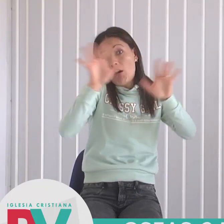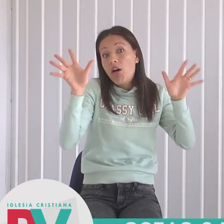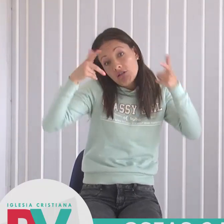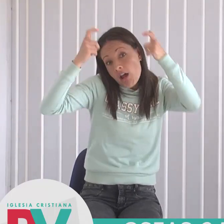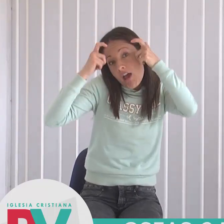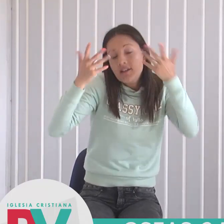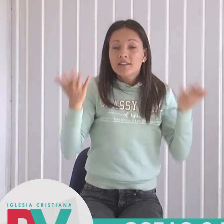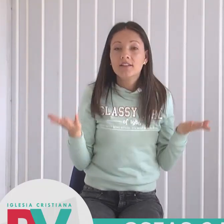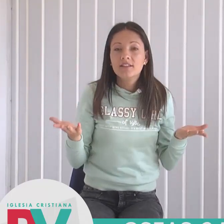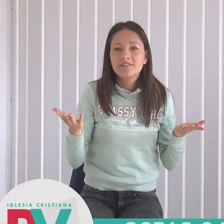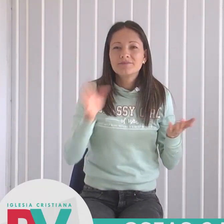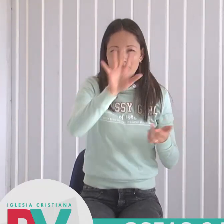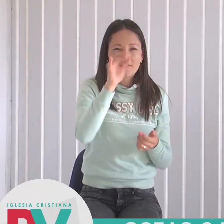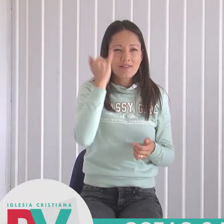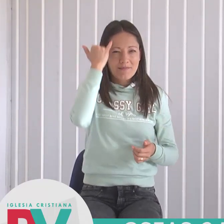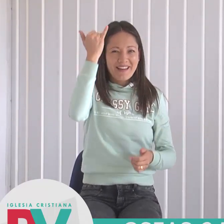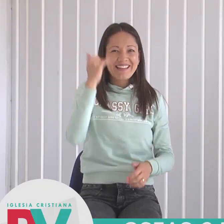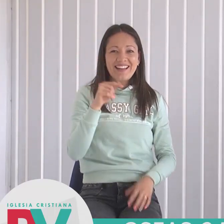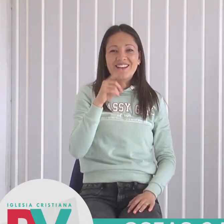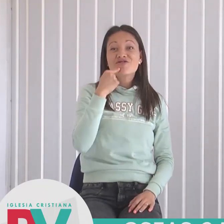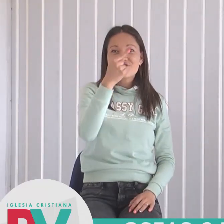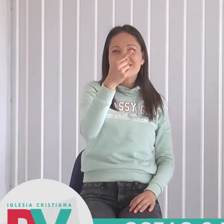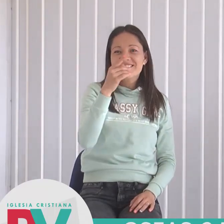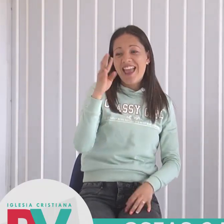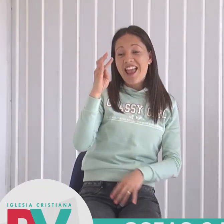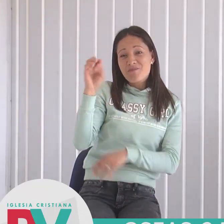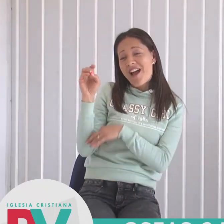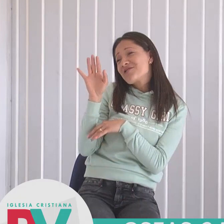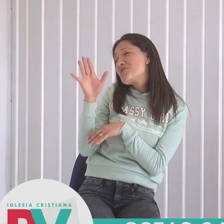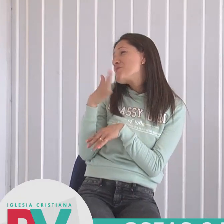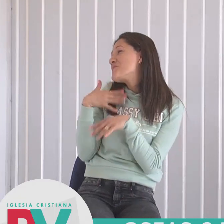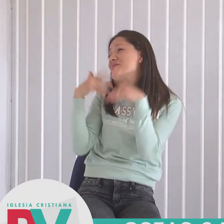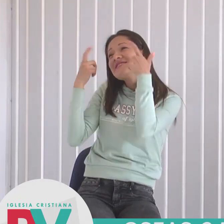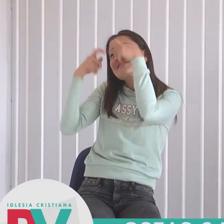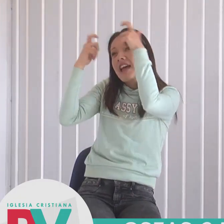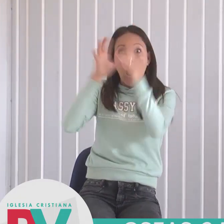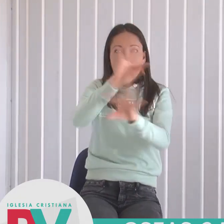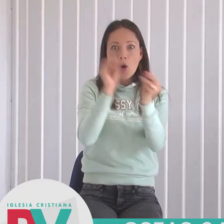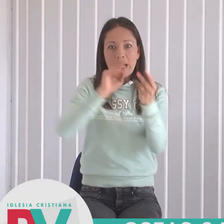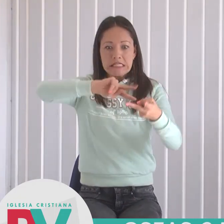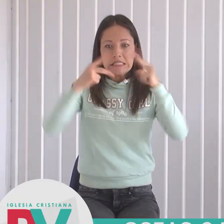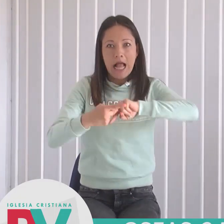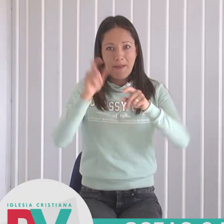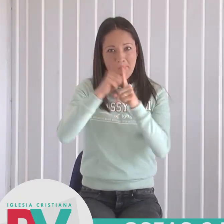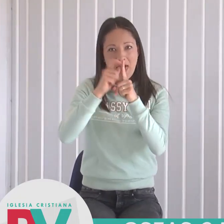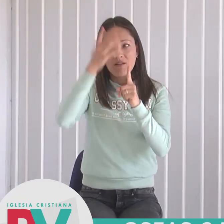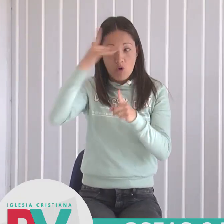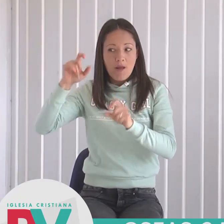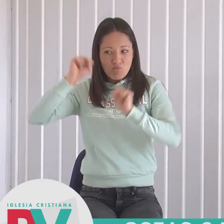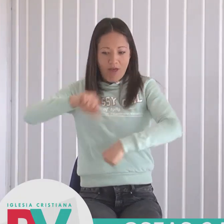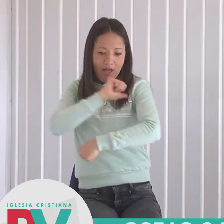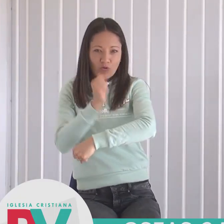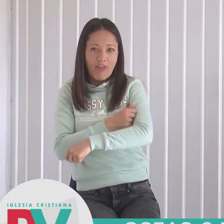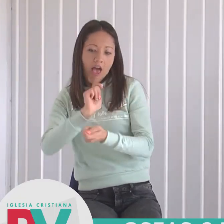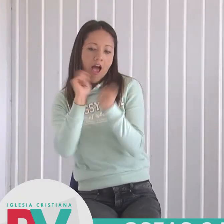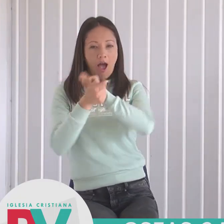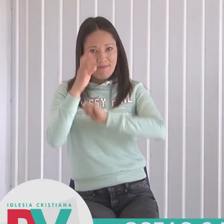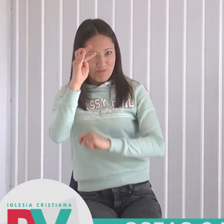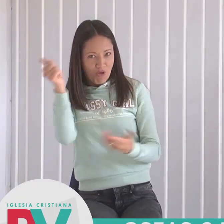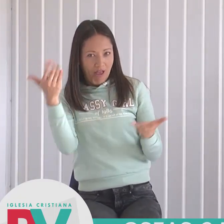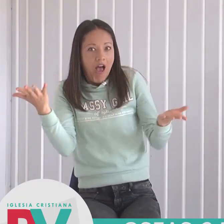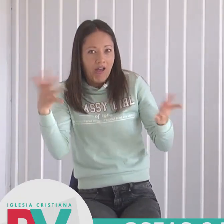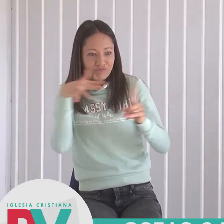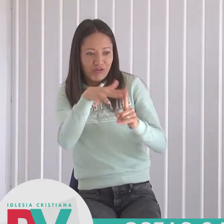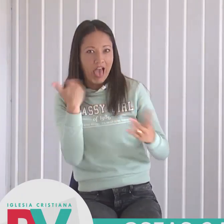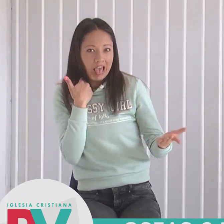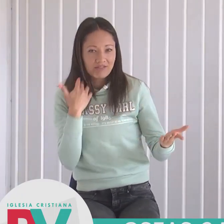Así que si usted le decía a su esposo, tú eres mi rey, ya no le diga más. No, mentira. Entonces, el rey tiene esa autoridad. ¿Tiene la autoridad